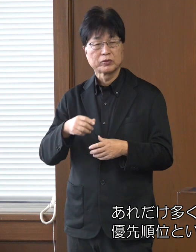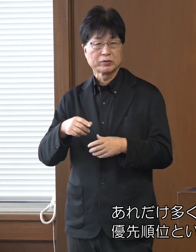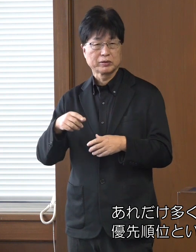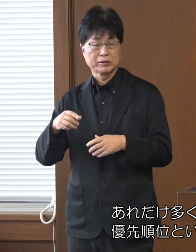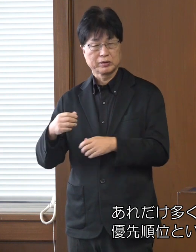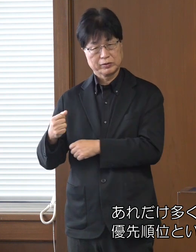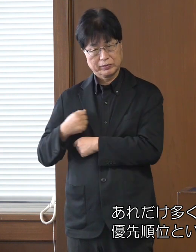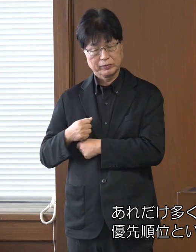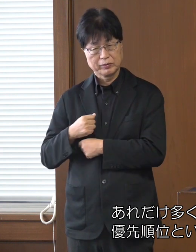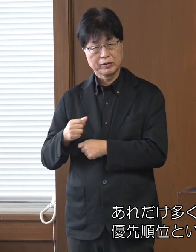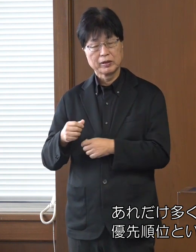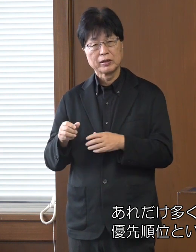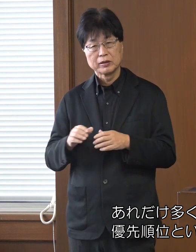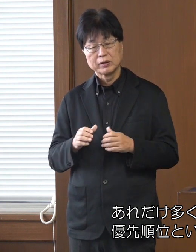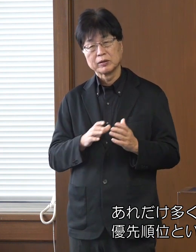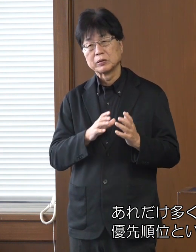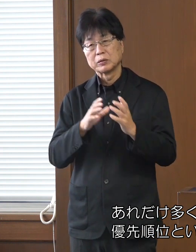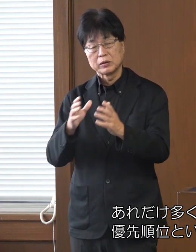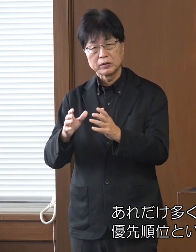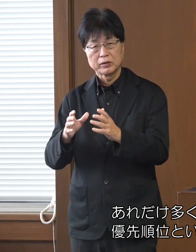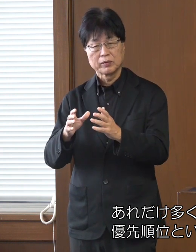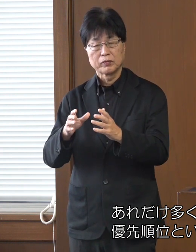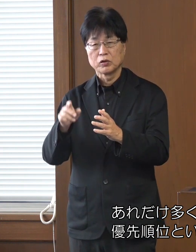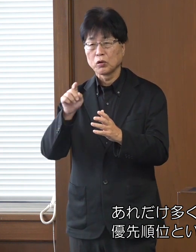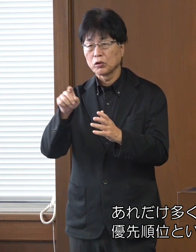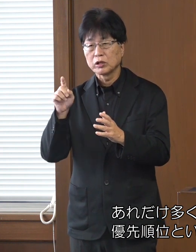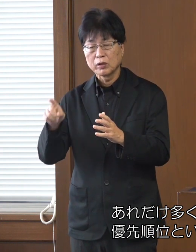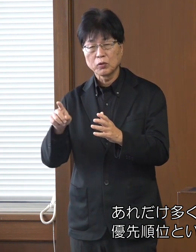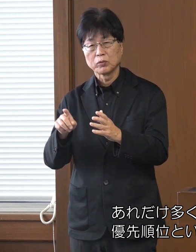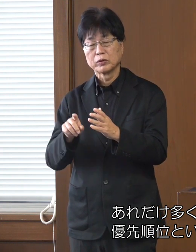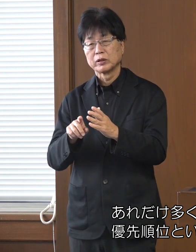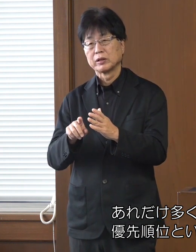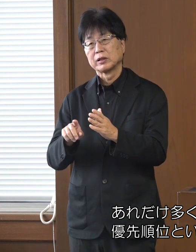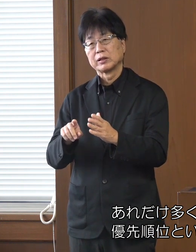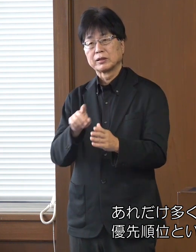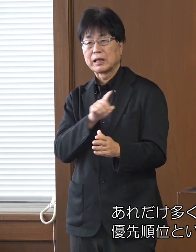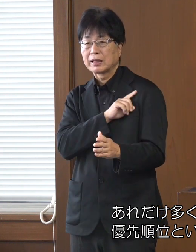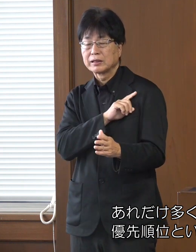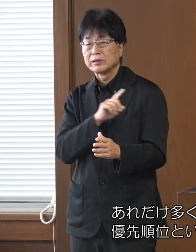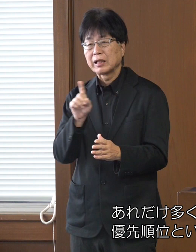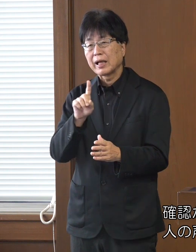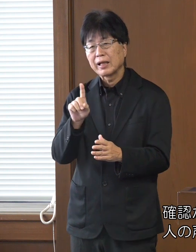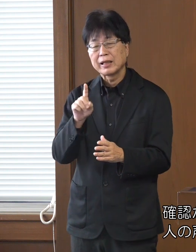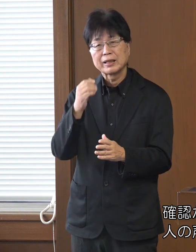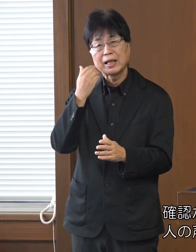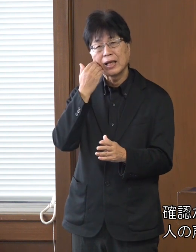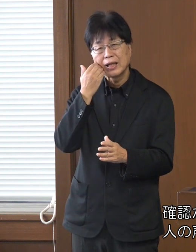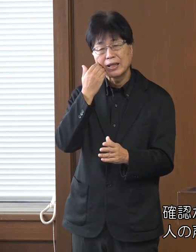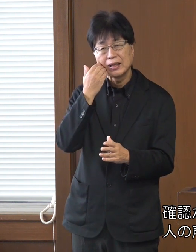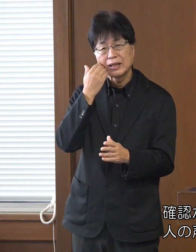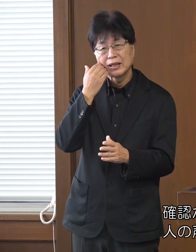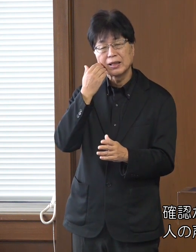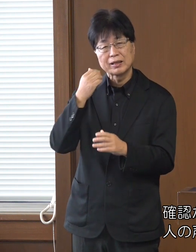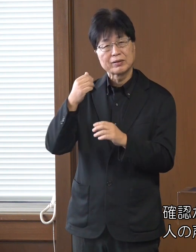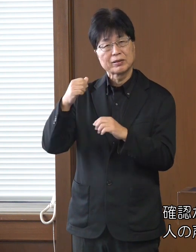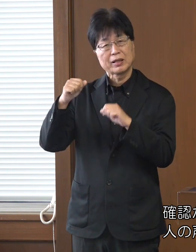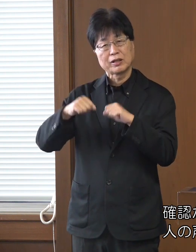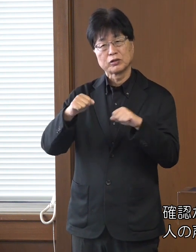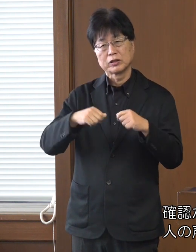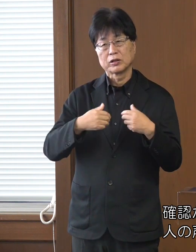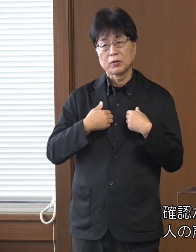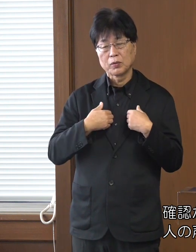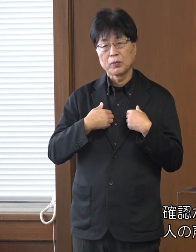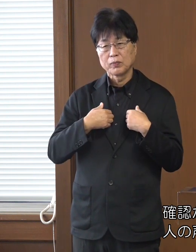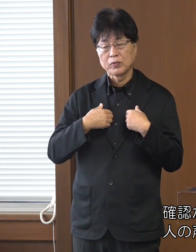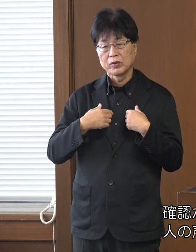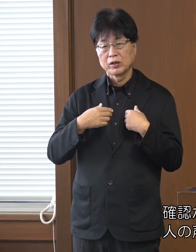多く倒れると優先順位っていうのがどうしても立つので、確認ができるところとか人